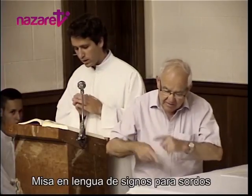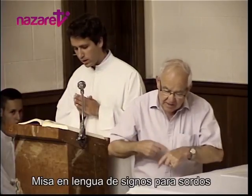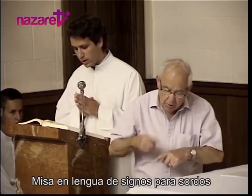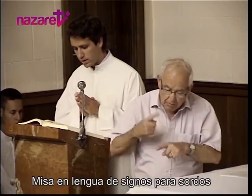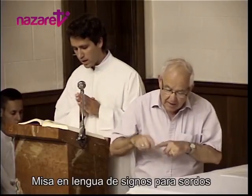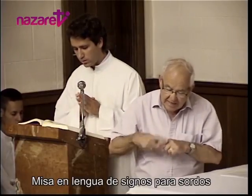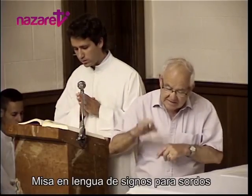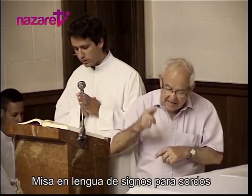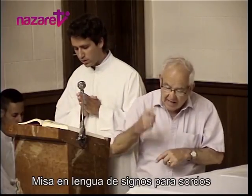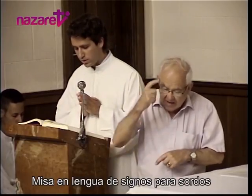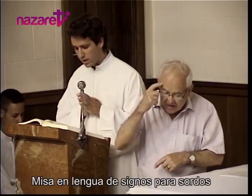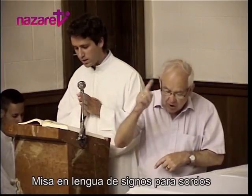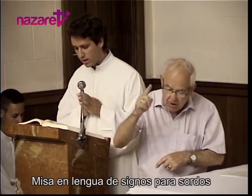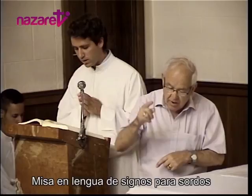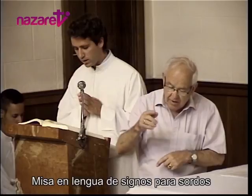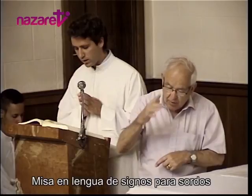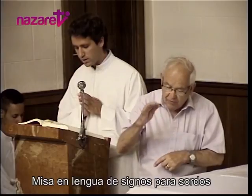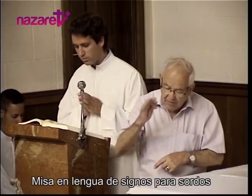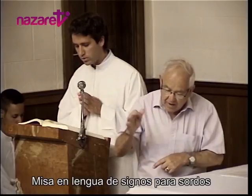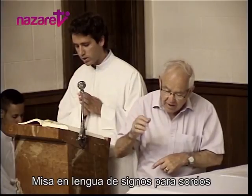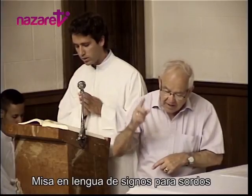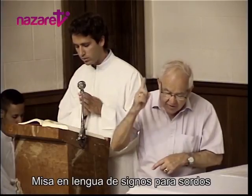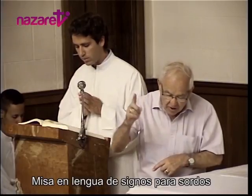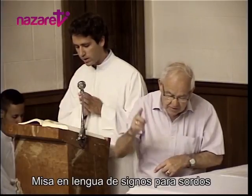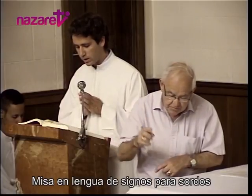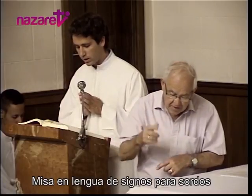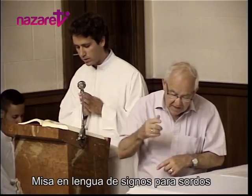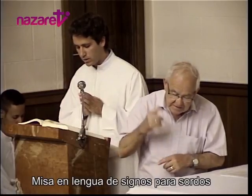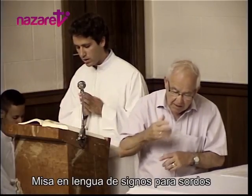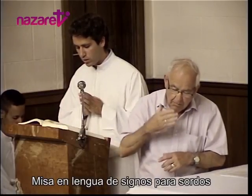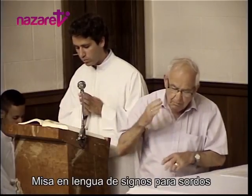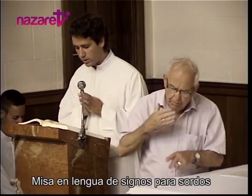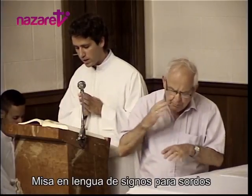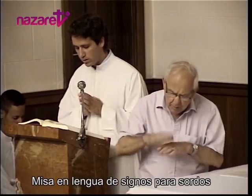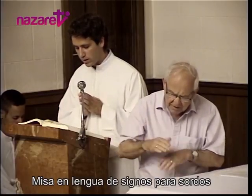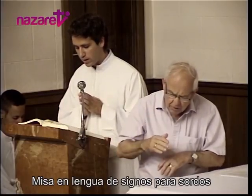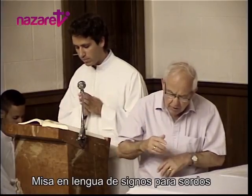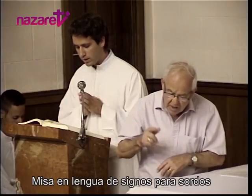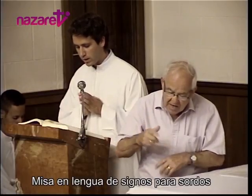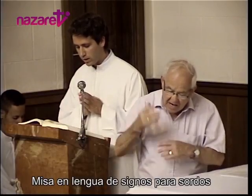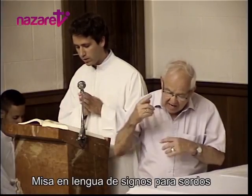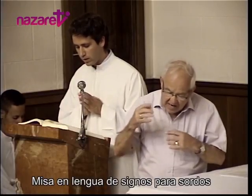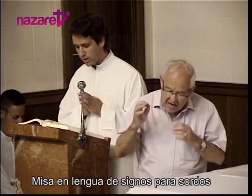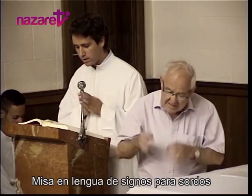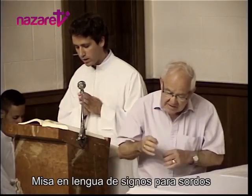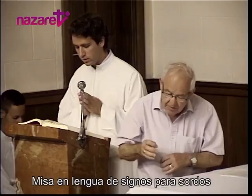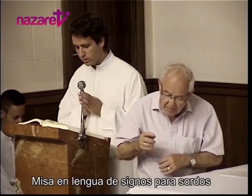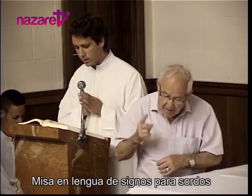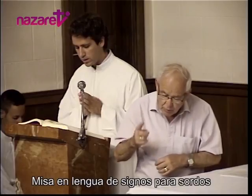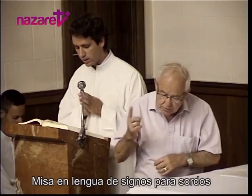Es claro que los que así hablan están buscando una patria, pues si añoraban la patria de donde habían salido, estaban a